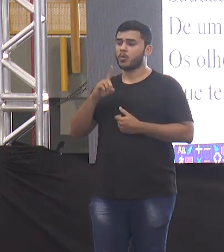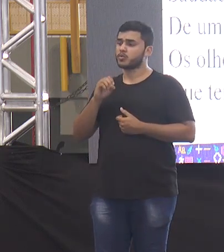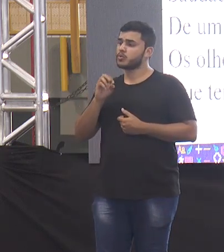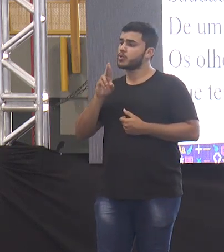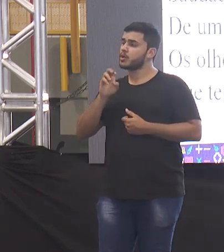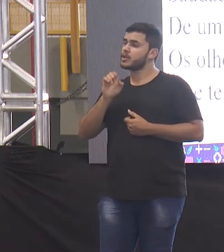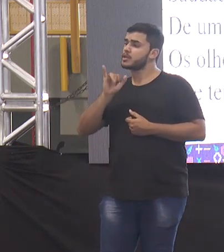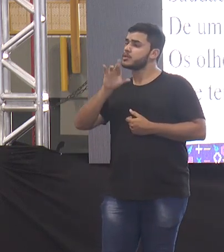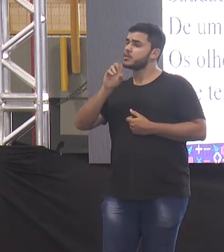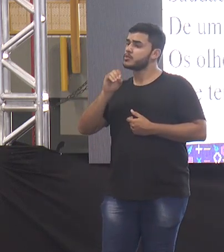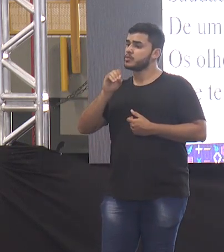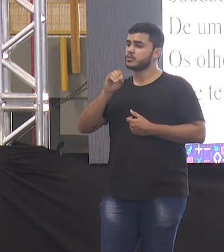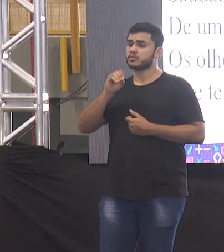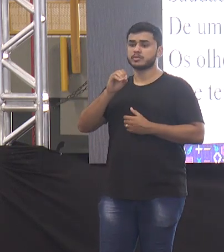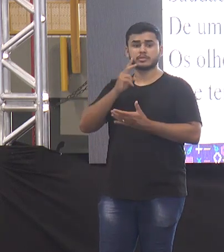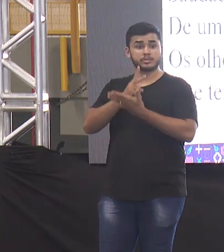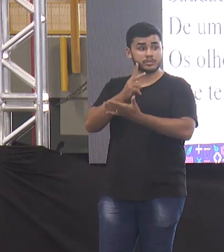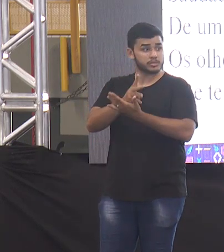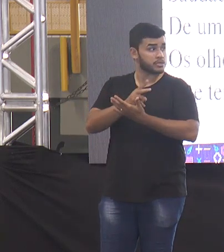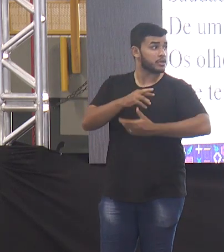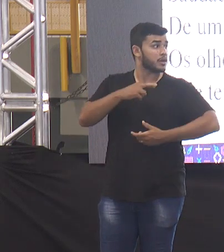é nacionalista.